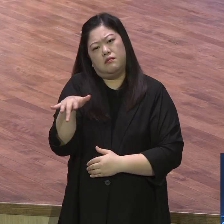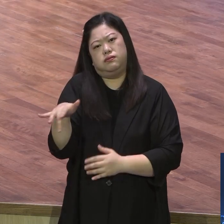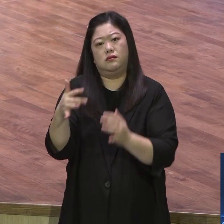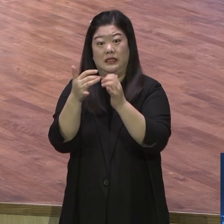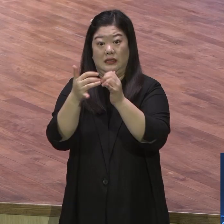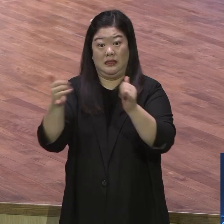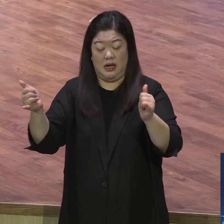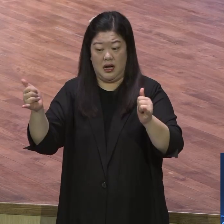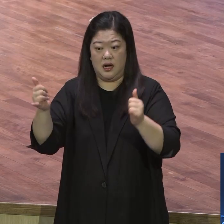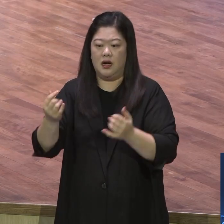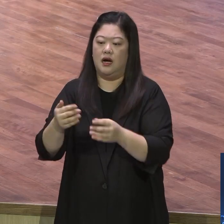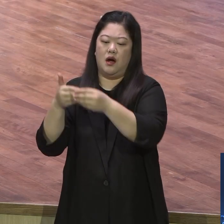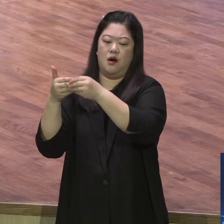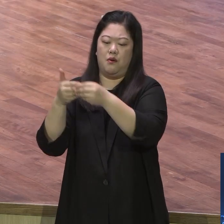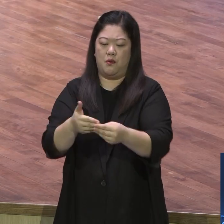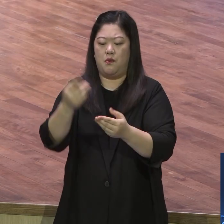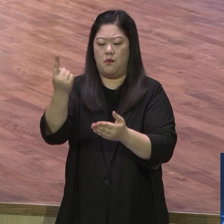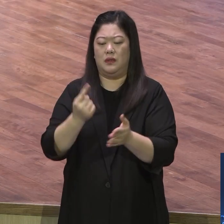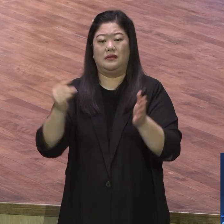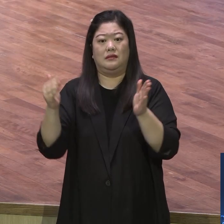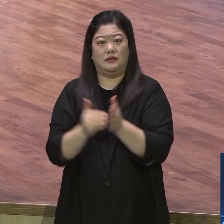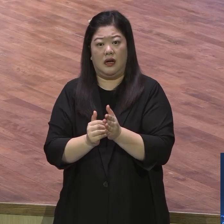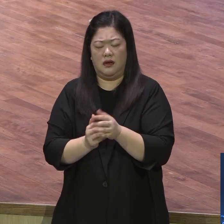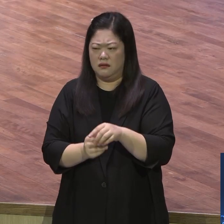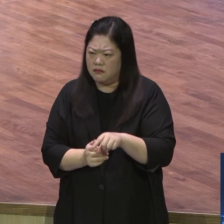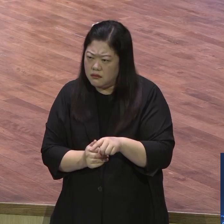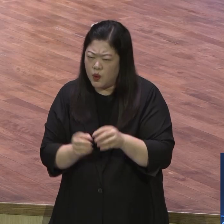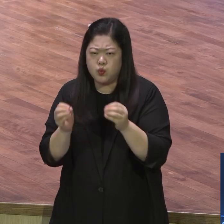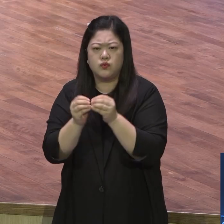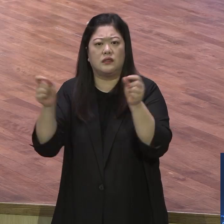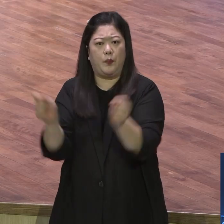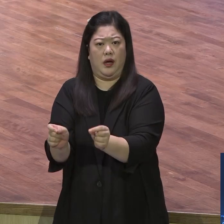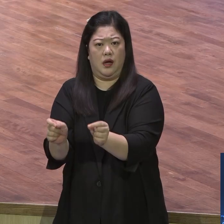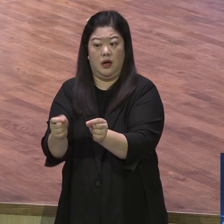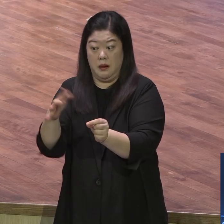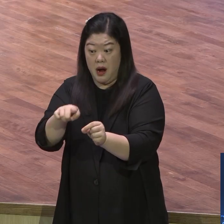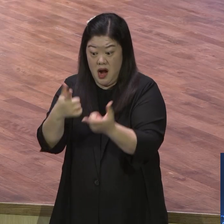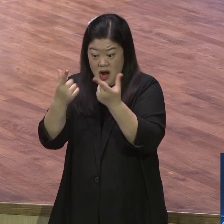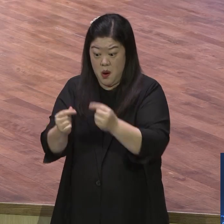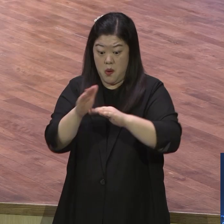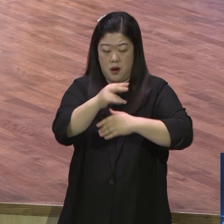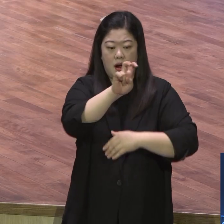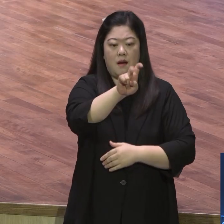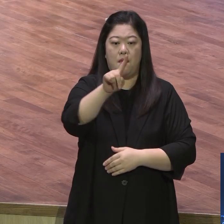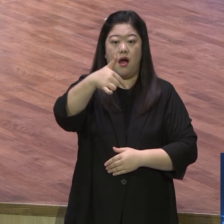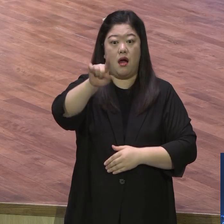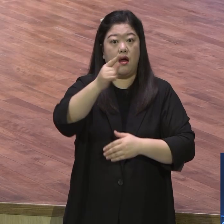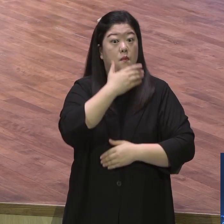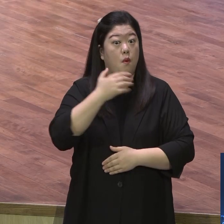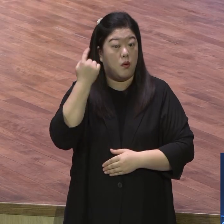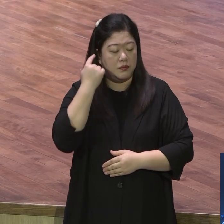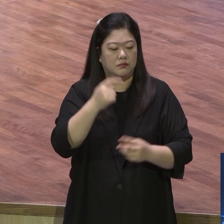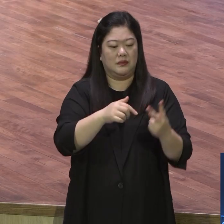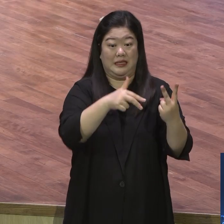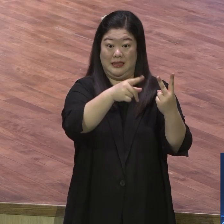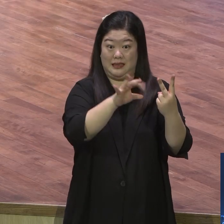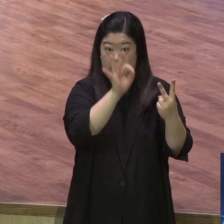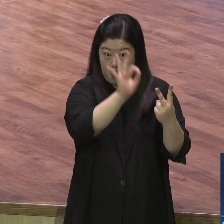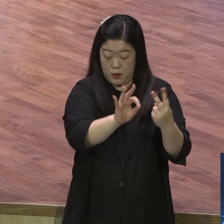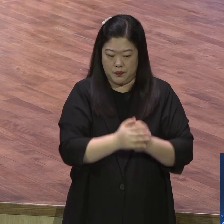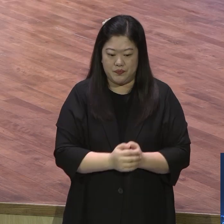단순히 기록하고 있는데 같은 내용이 있는 이 마가범 2장에 보면 내 사람이 내 사람이